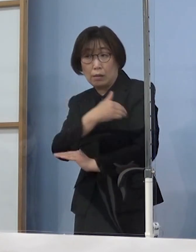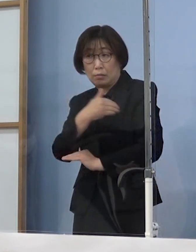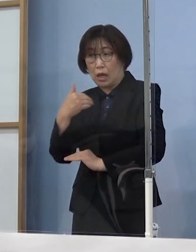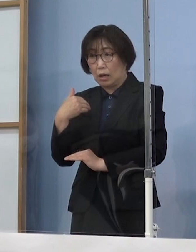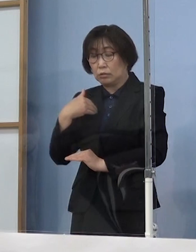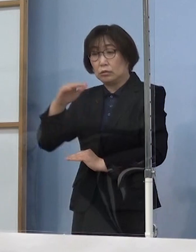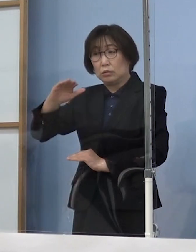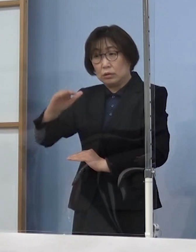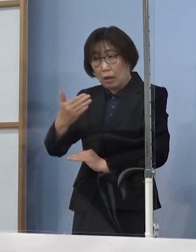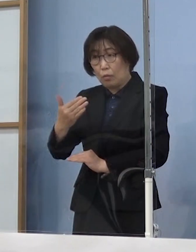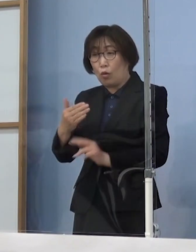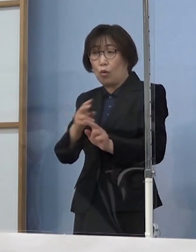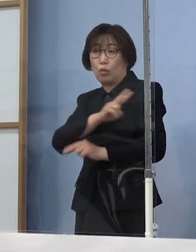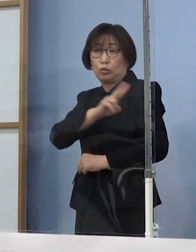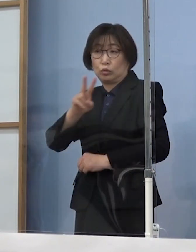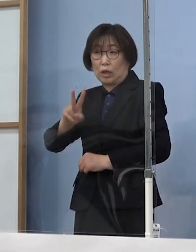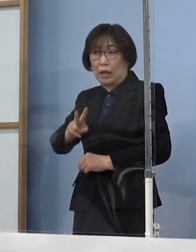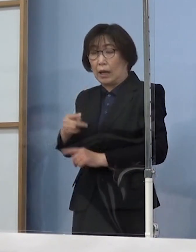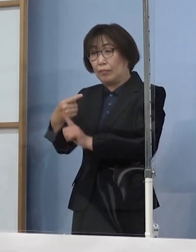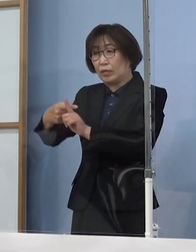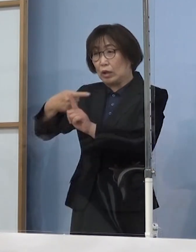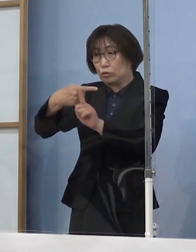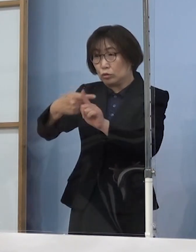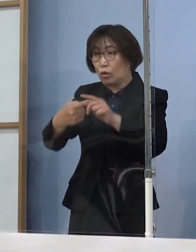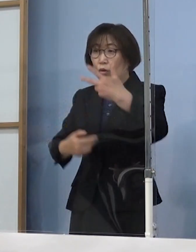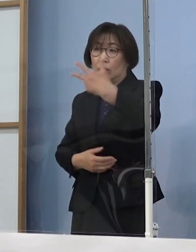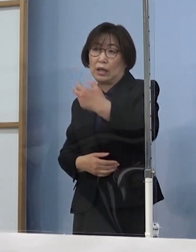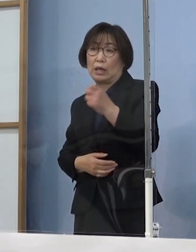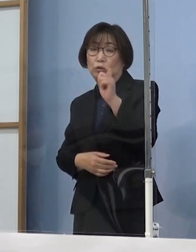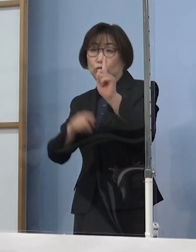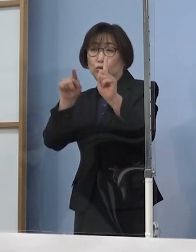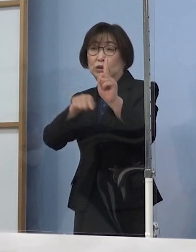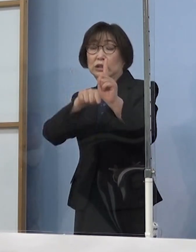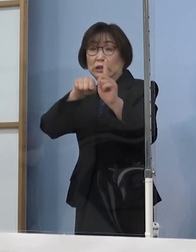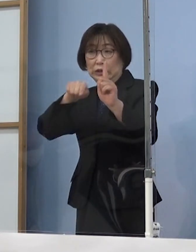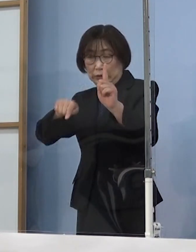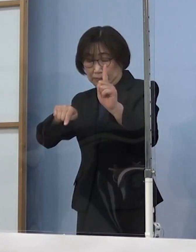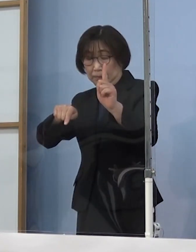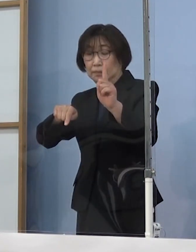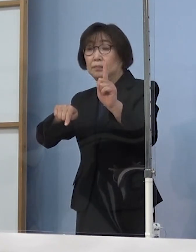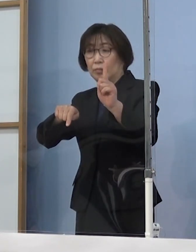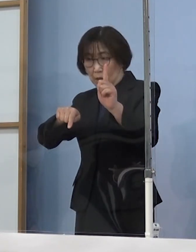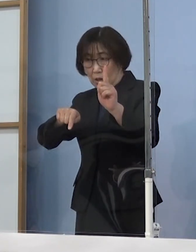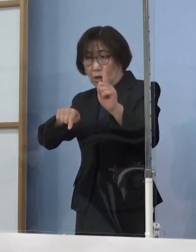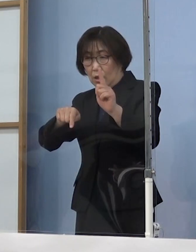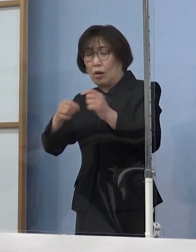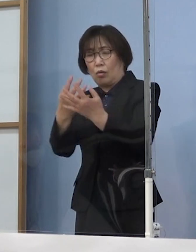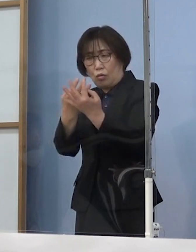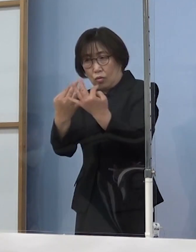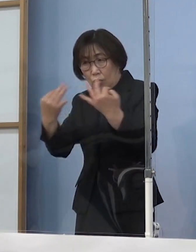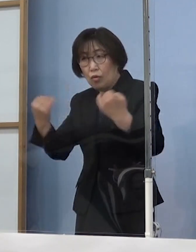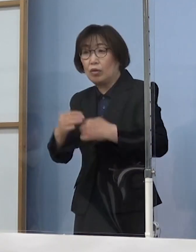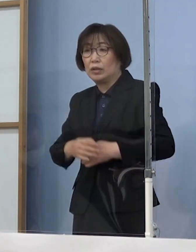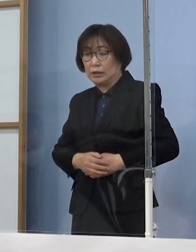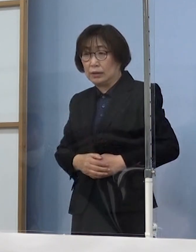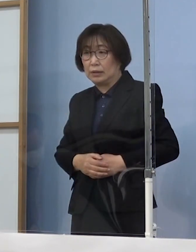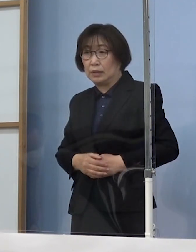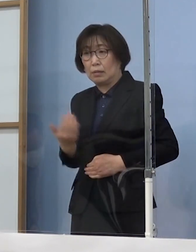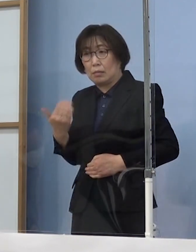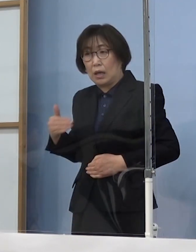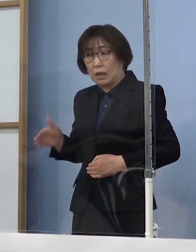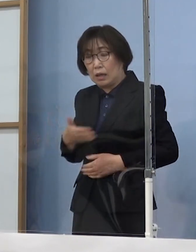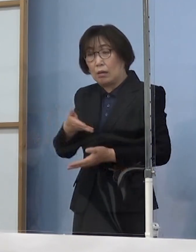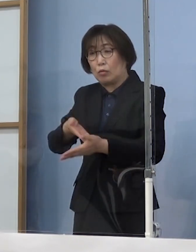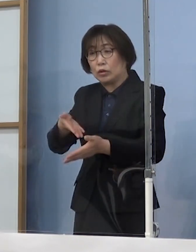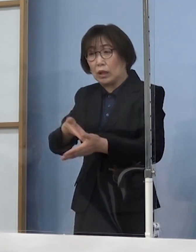みると2日間で71というのはすごい数ということもありますので、ここは事前から申し上げていたように